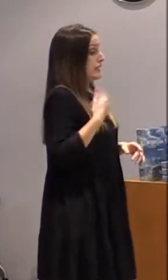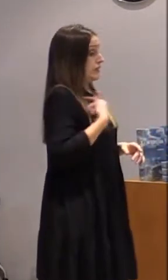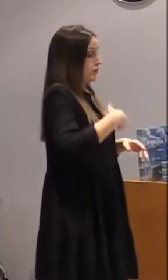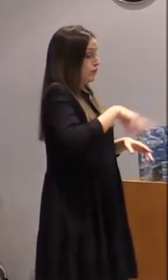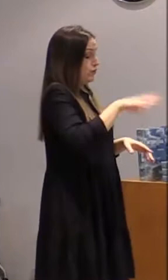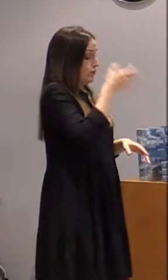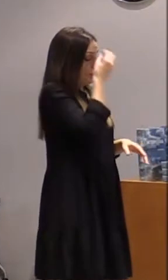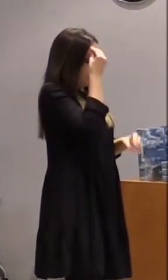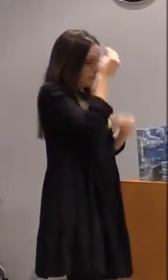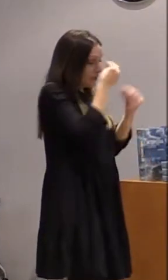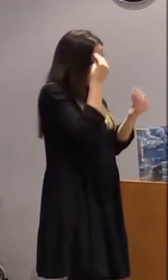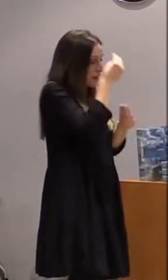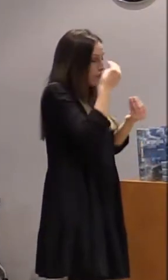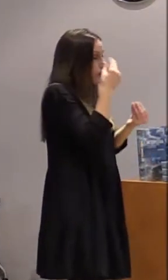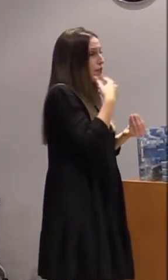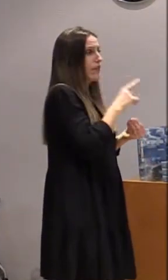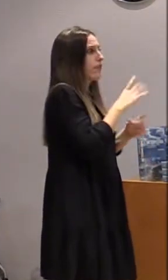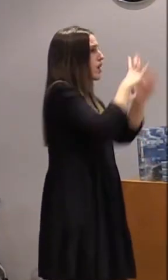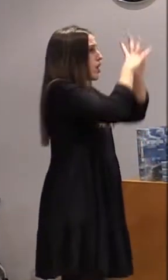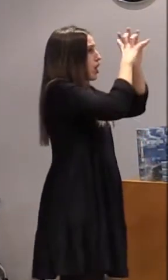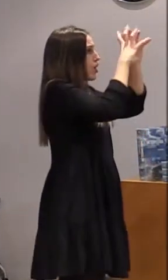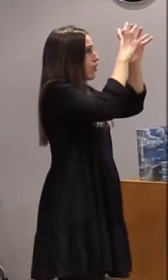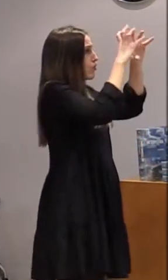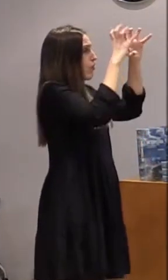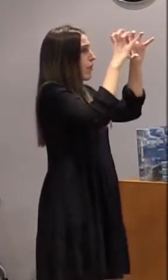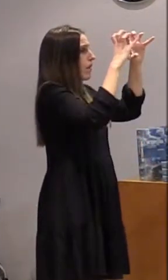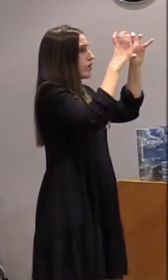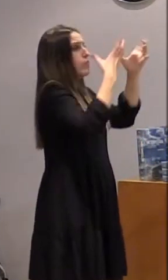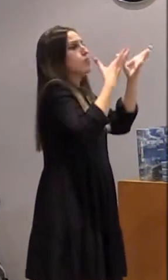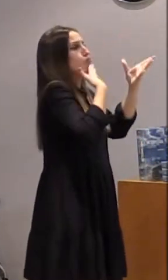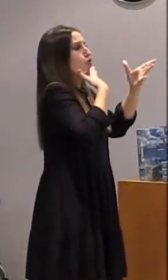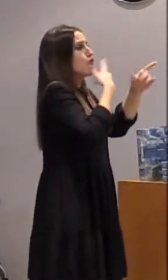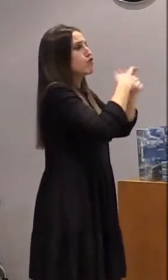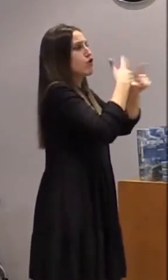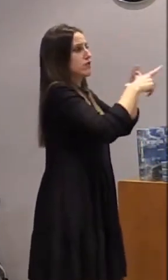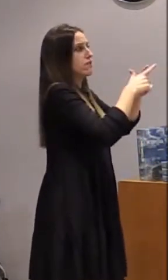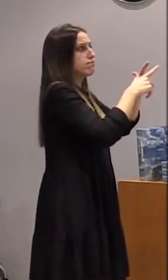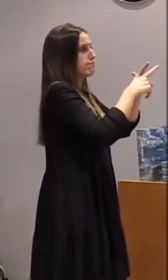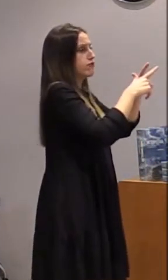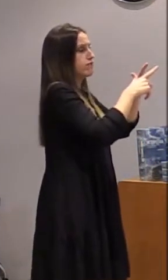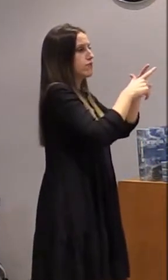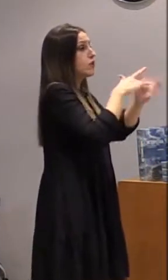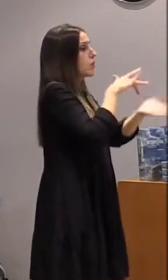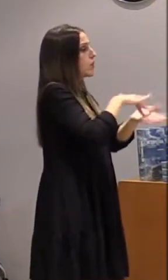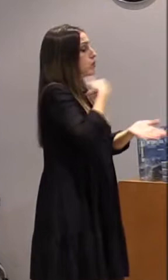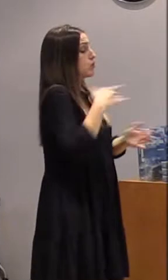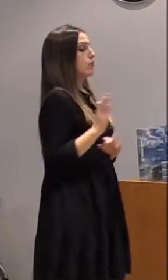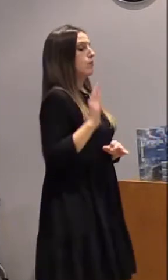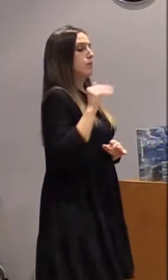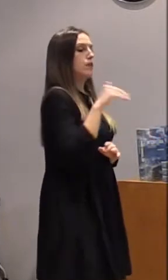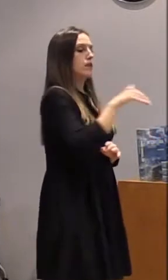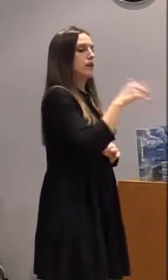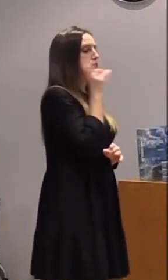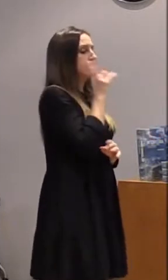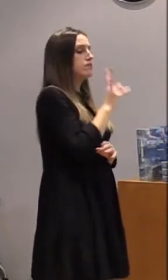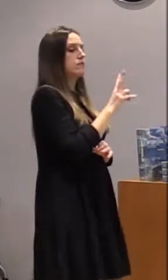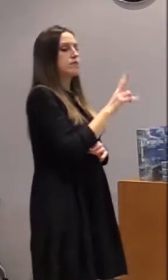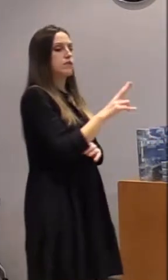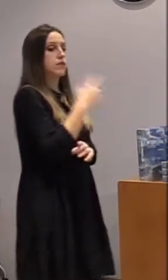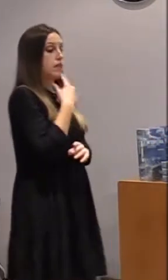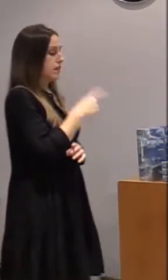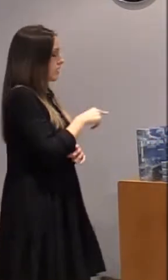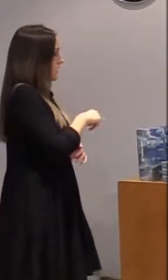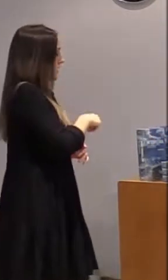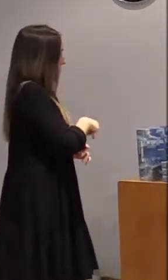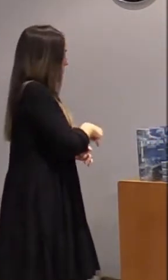su clasificación, deja de ver las nubes como simples objetos. Cuando vas por el campo, pues dedicarte a contar, pues mira, ese